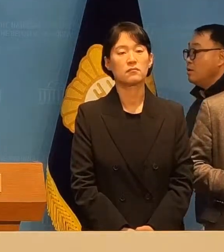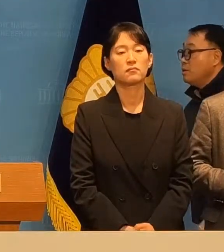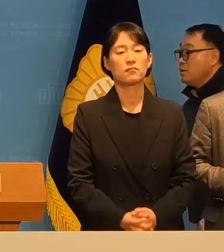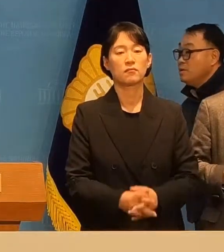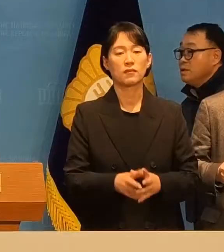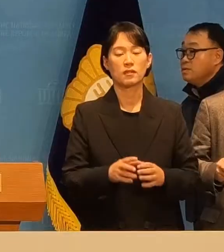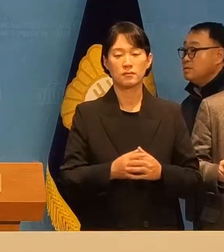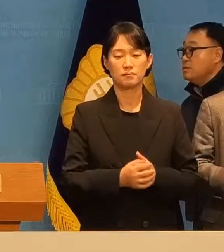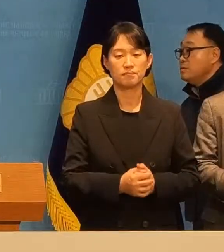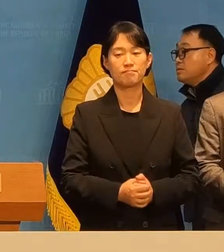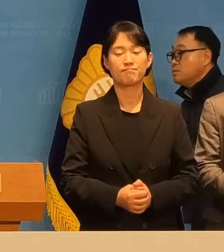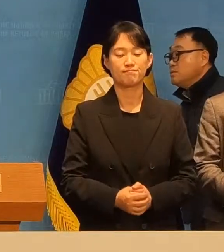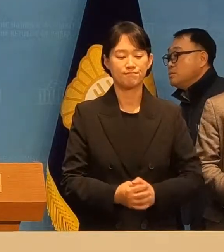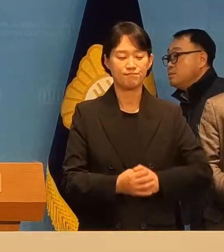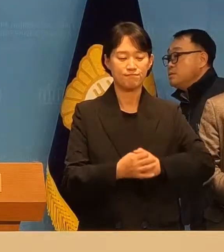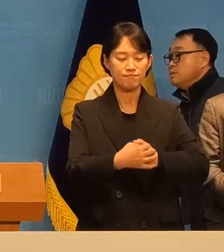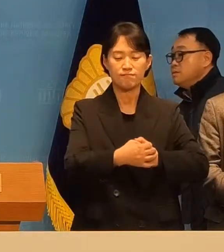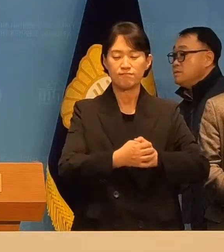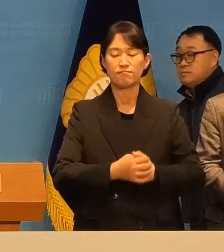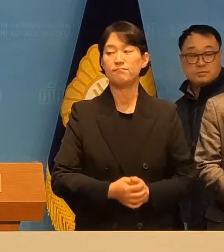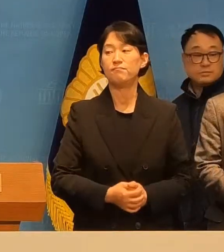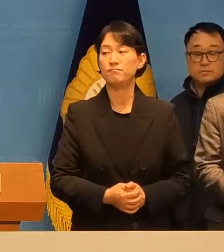이인영 국장 저쪽으로 와. 그래 화면